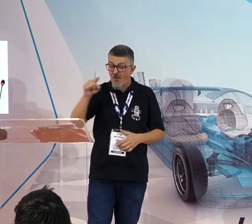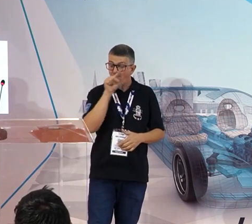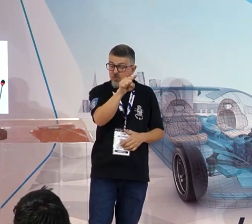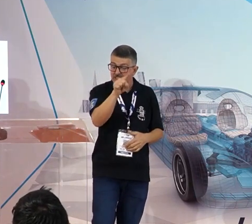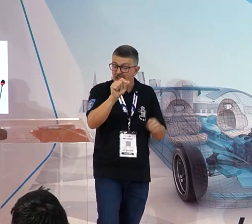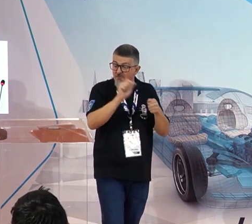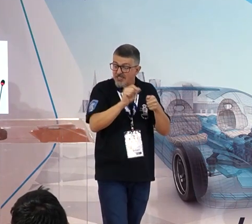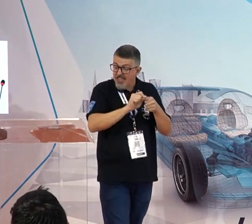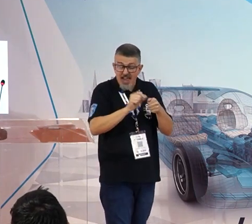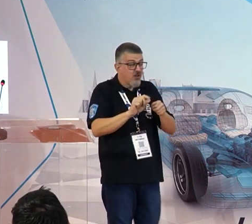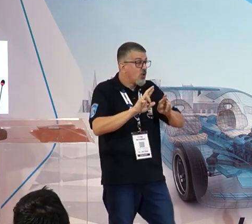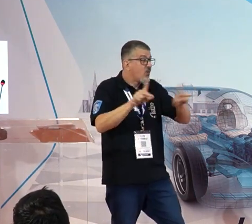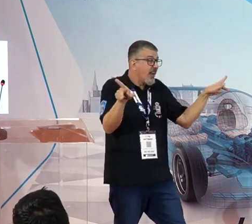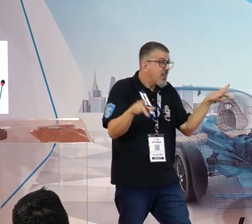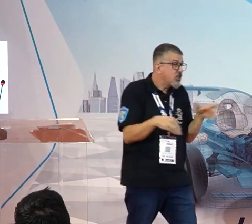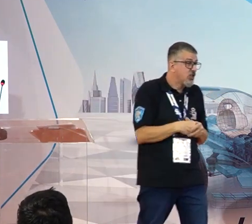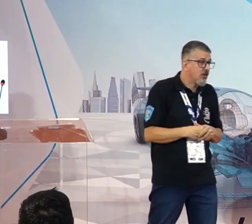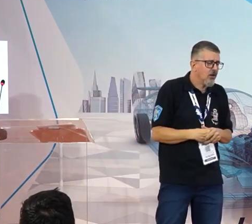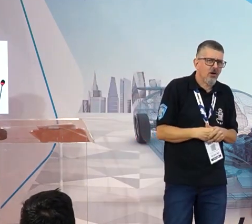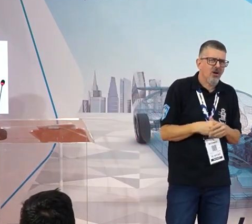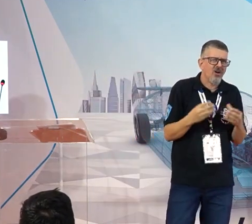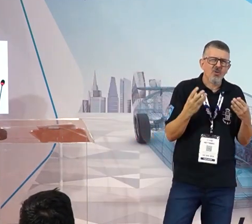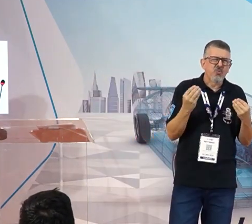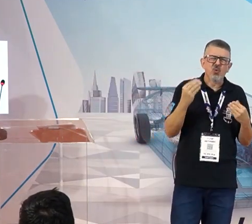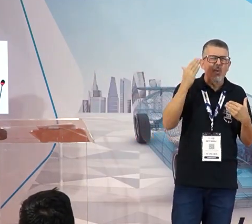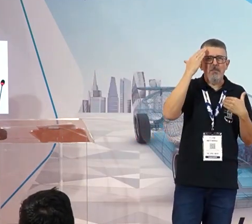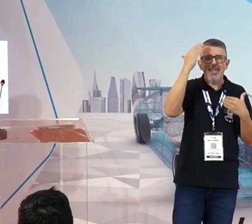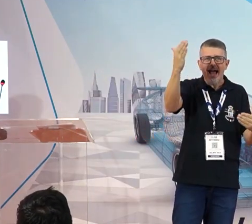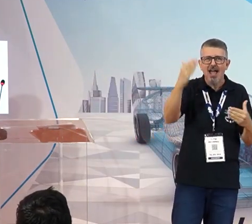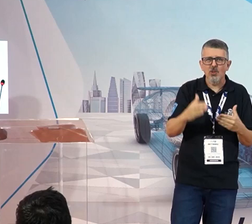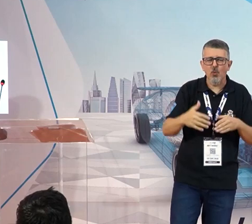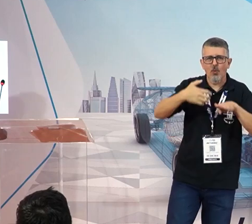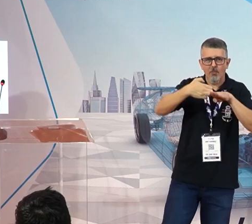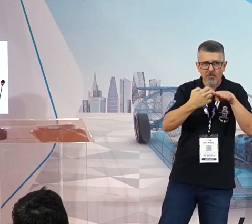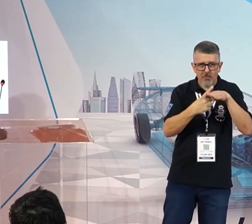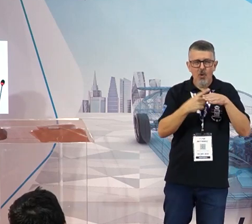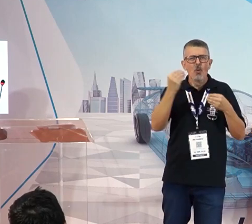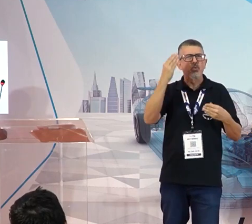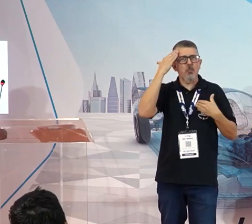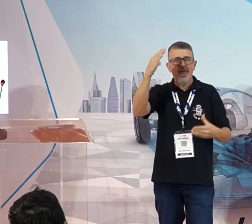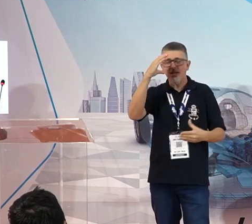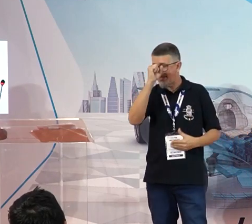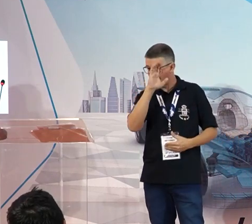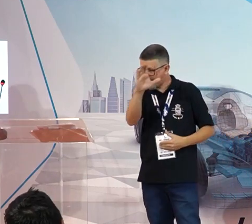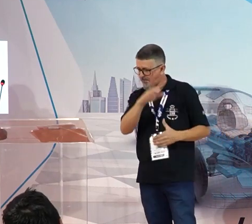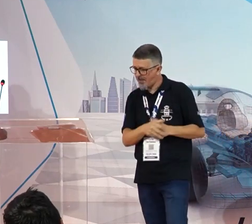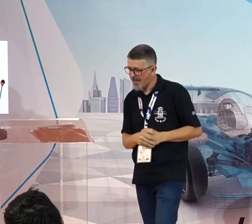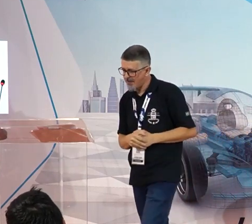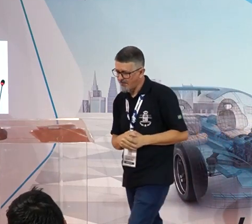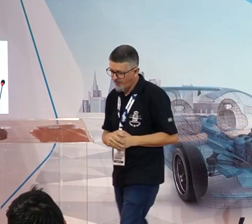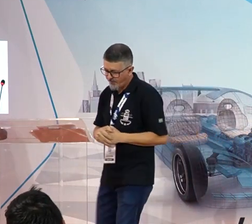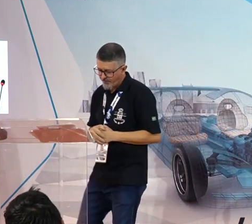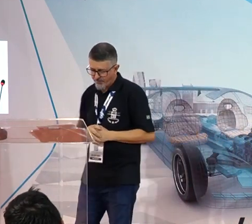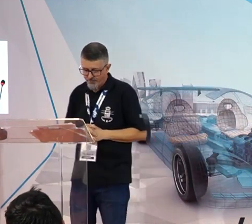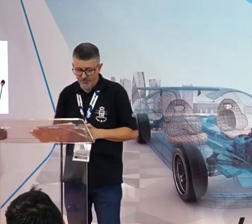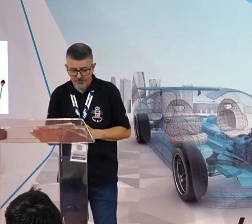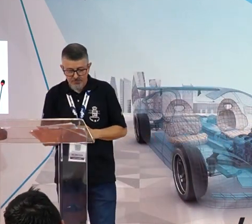a Defai então fez a diferença vocês percebem isso muito obrigado por tudo por esse